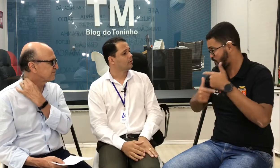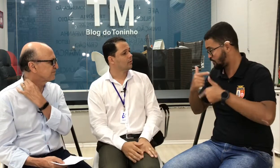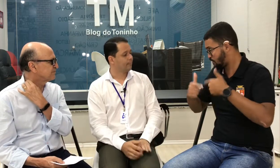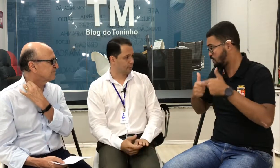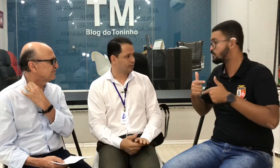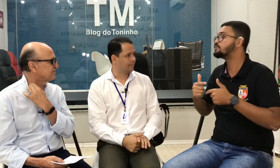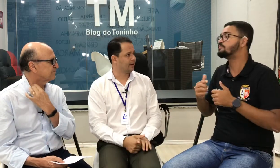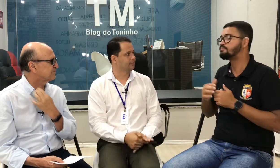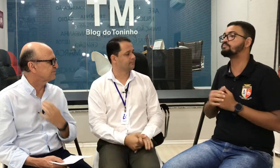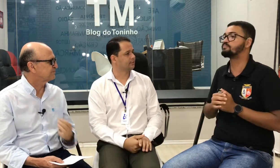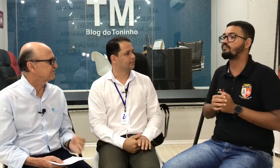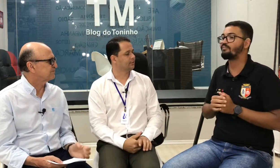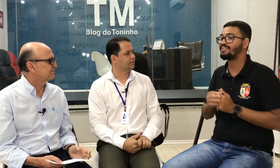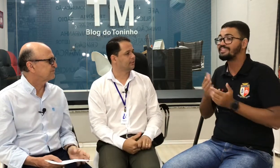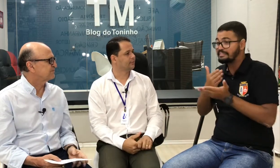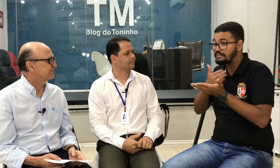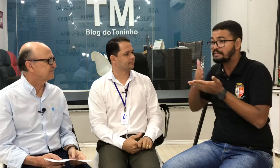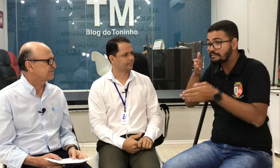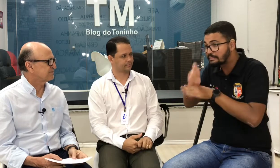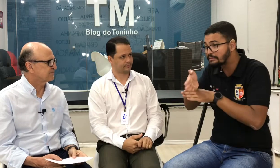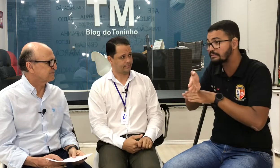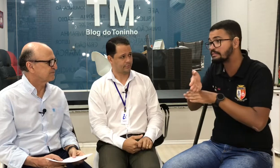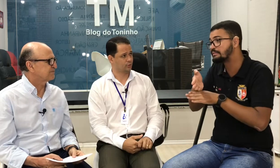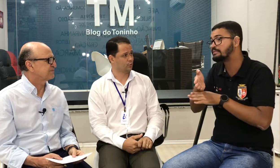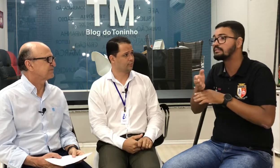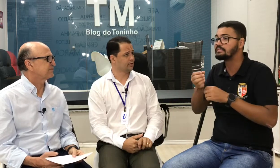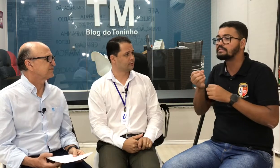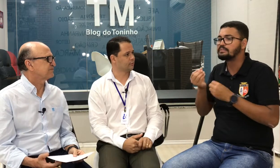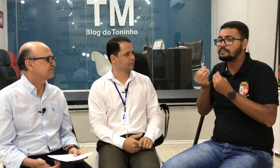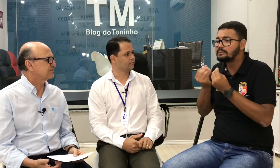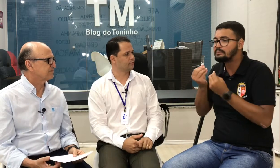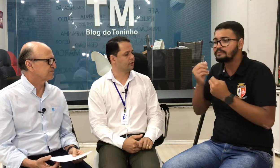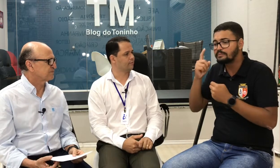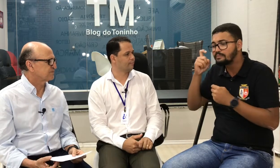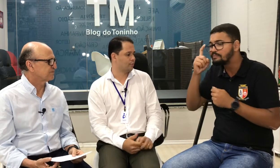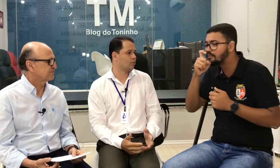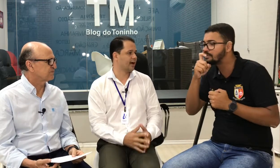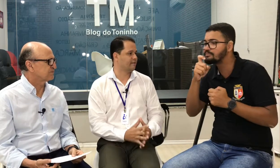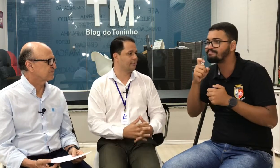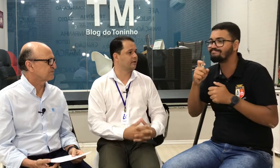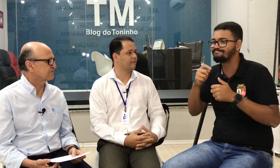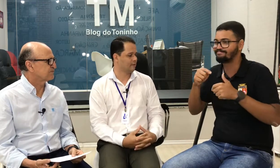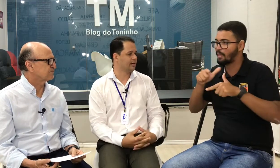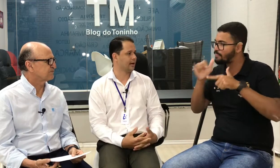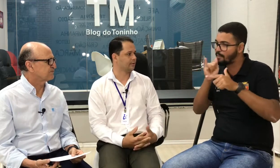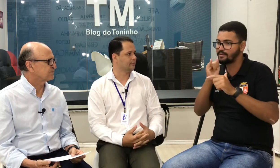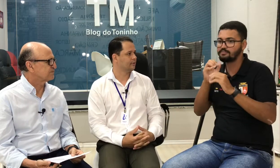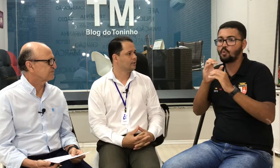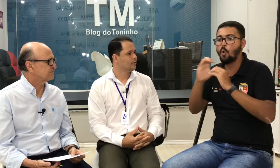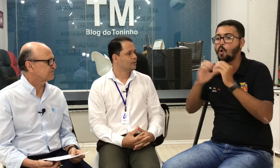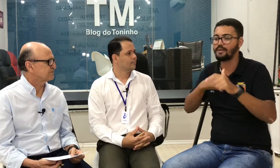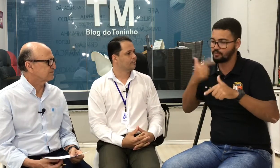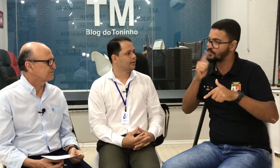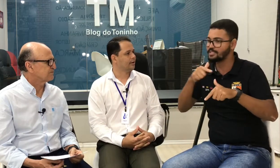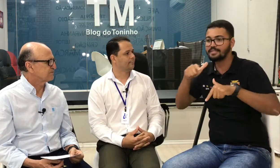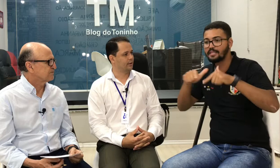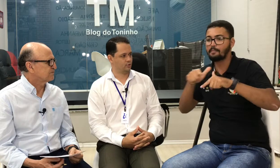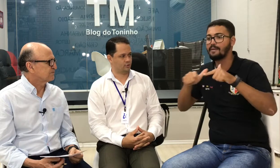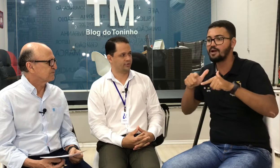Meu trabalho, no começo, quando eu procurava emprego, foi complicado. Porque eu consegui